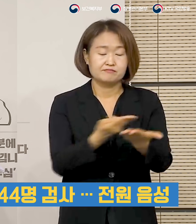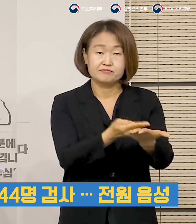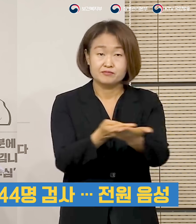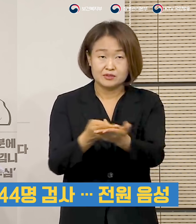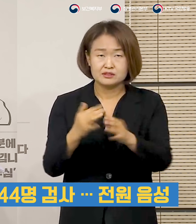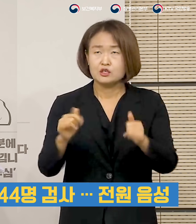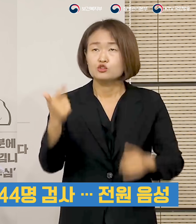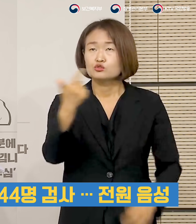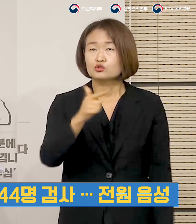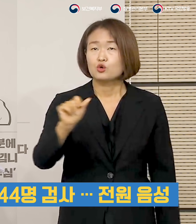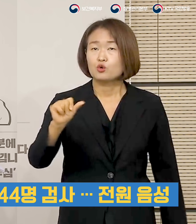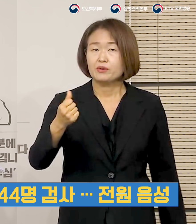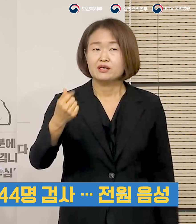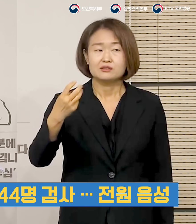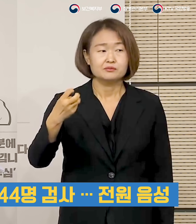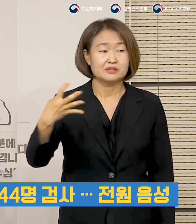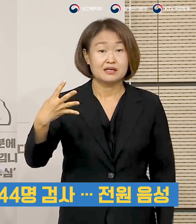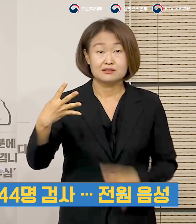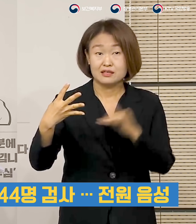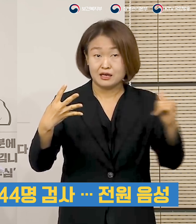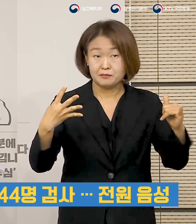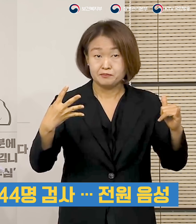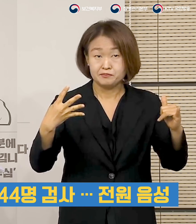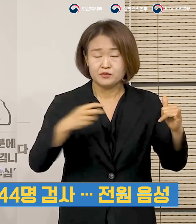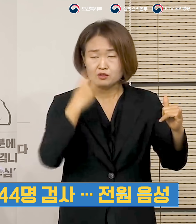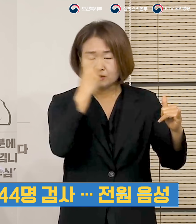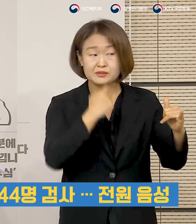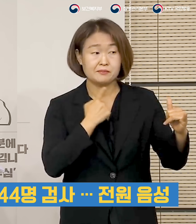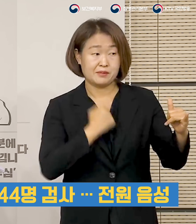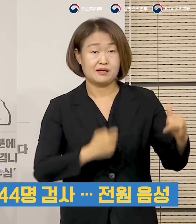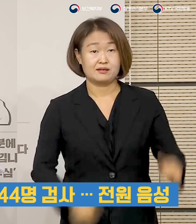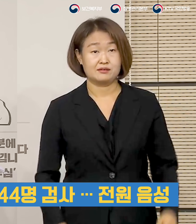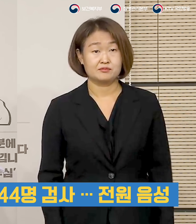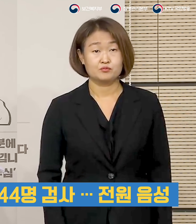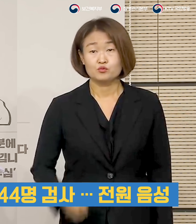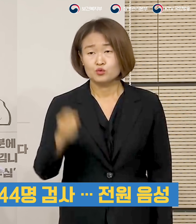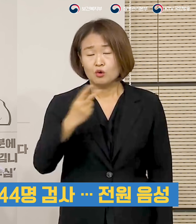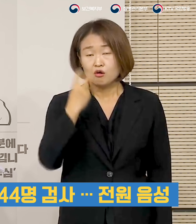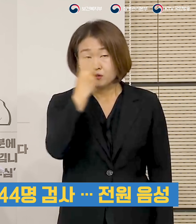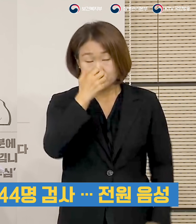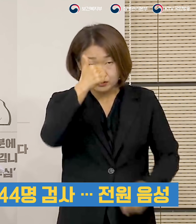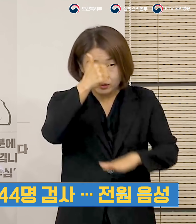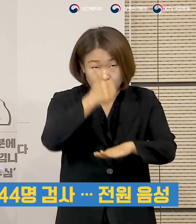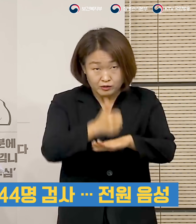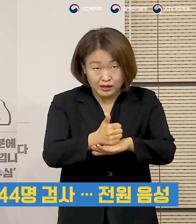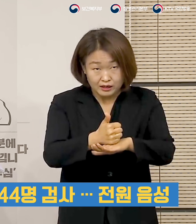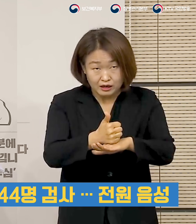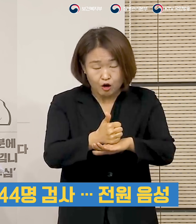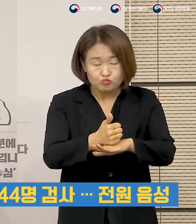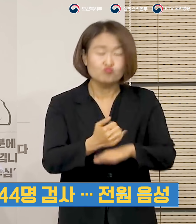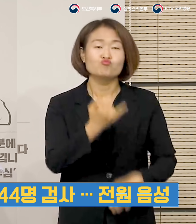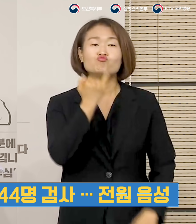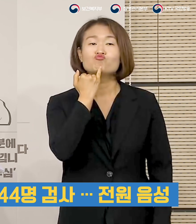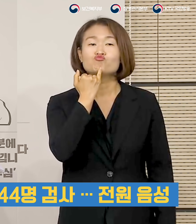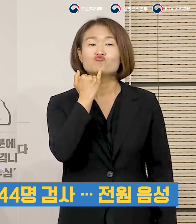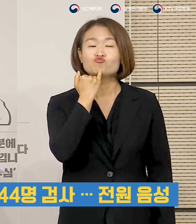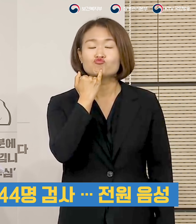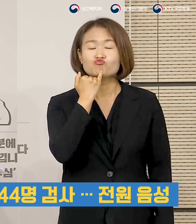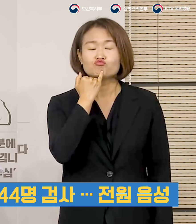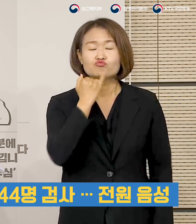총 6,544명을 대상으로 검사를 진행하였으며 검사 결과 전원 음성 판정을